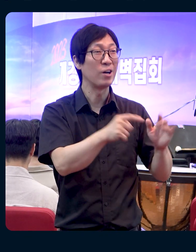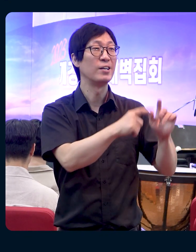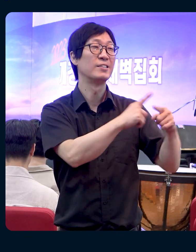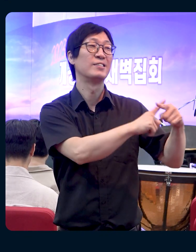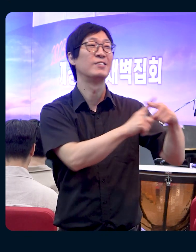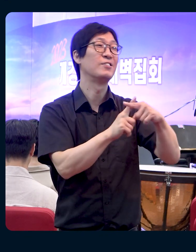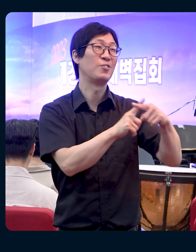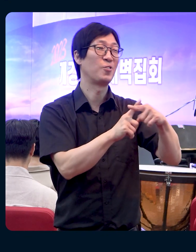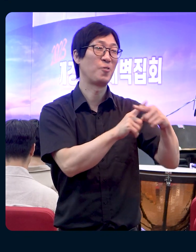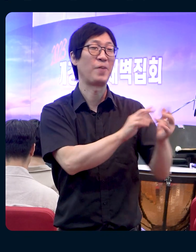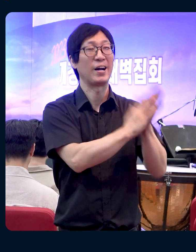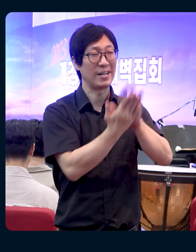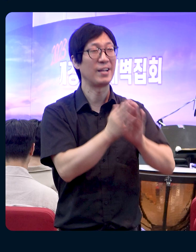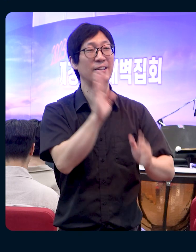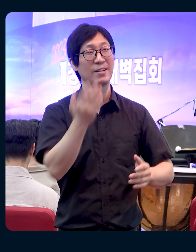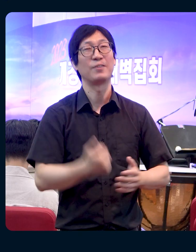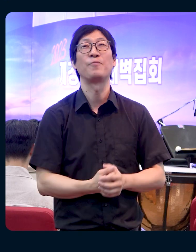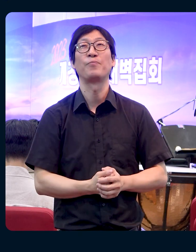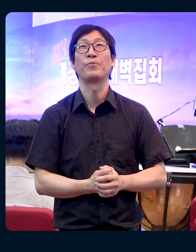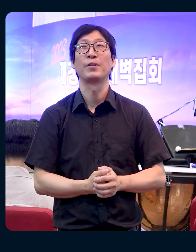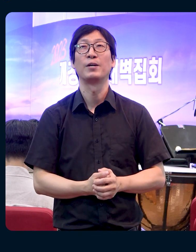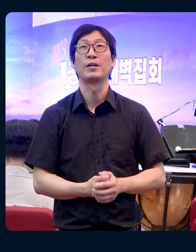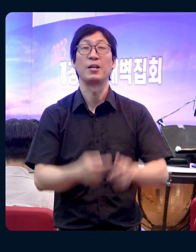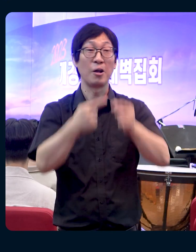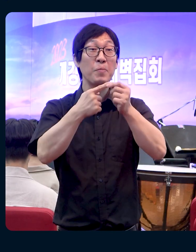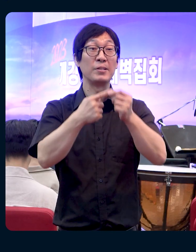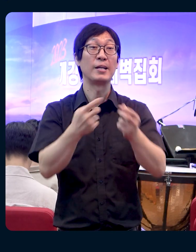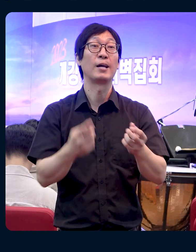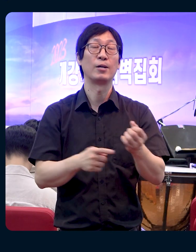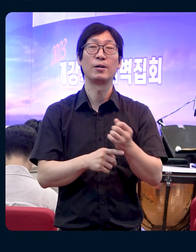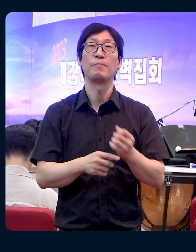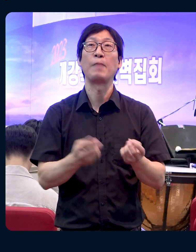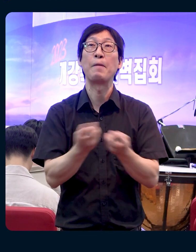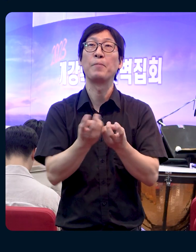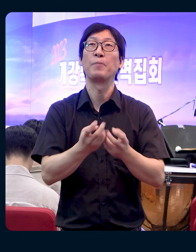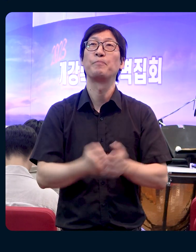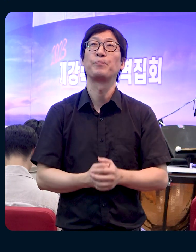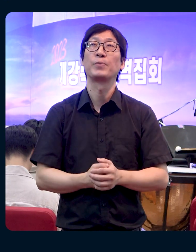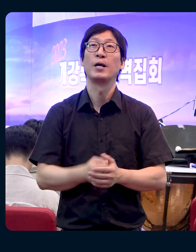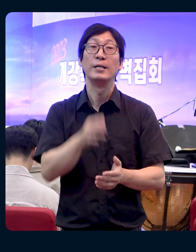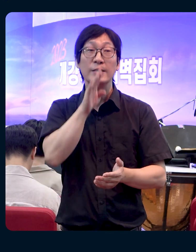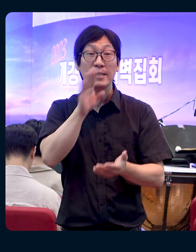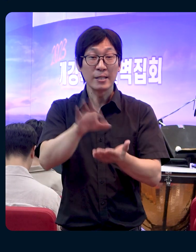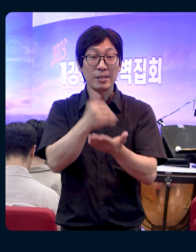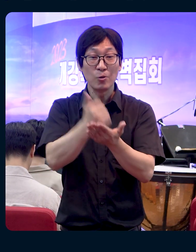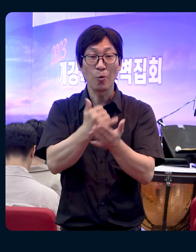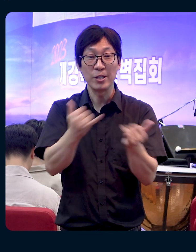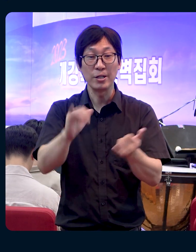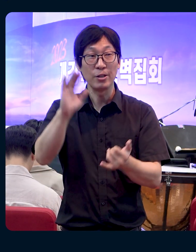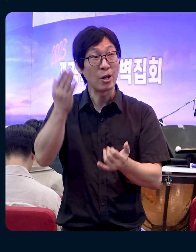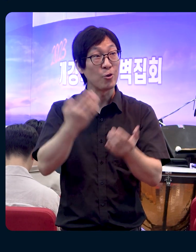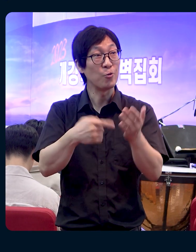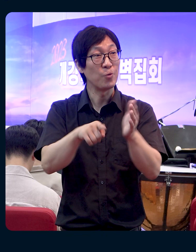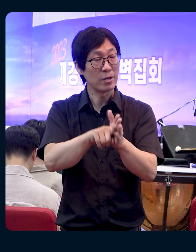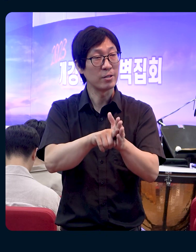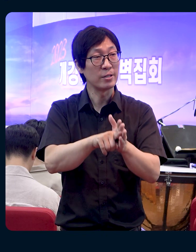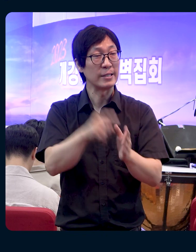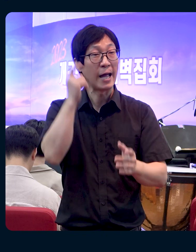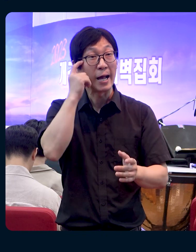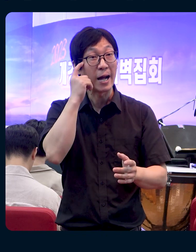긍정적이라는 거예요. 생업의 현장에서. 이게 첫 번째 요소예요. 그리스도인은, 참된 그리스도인은 어떤 사람이냐? 긍정적인